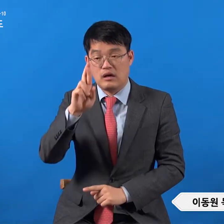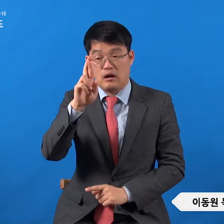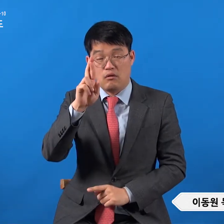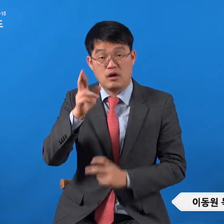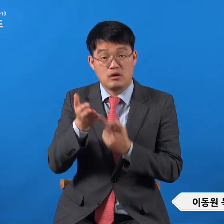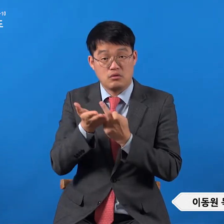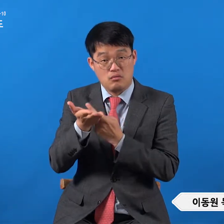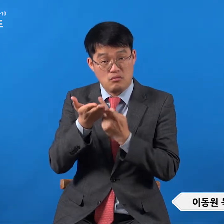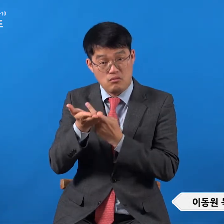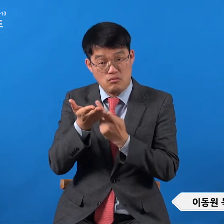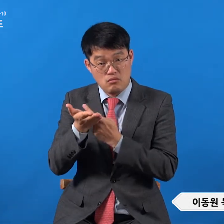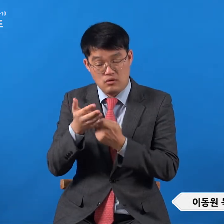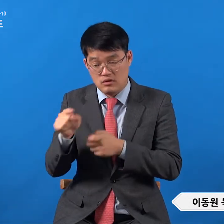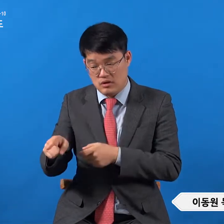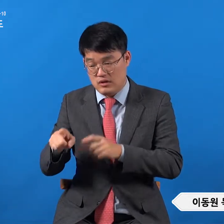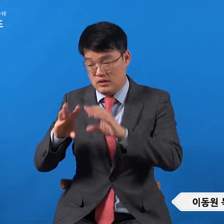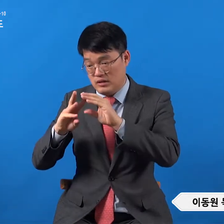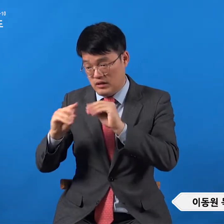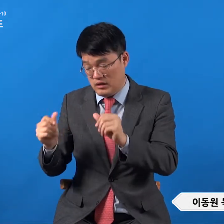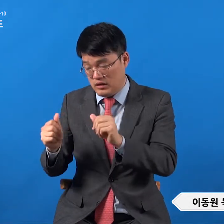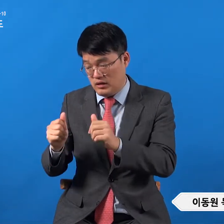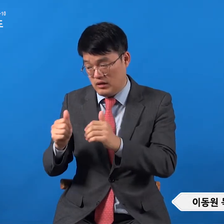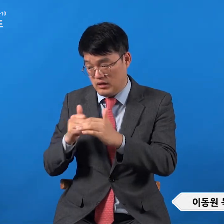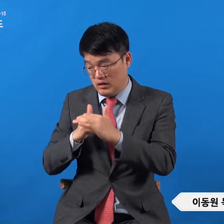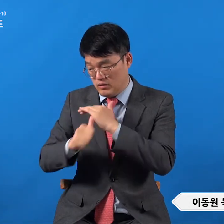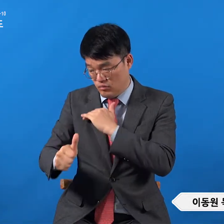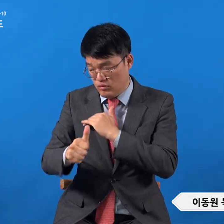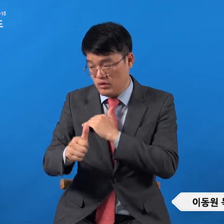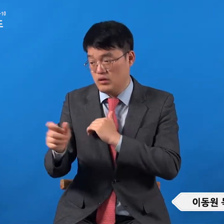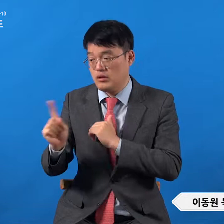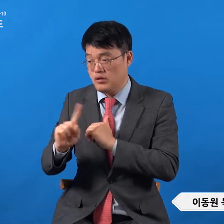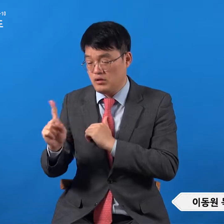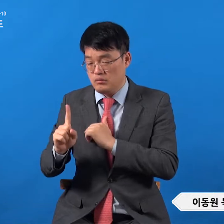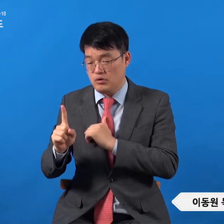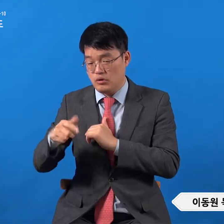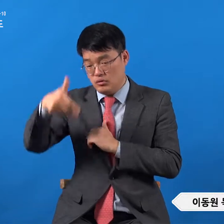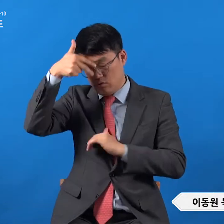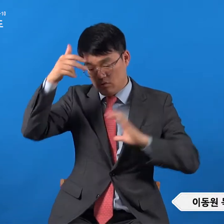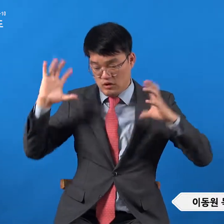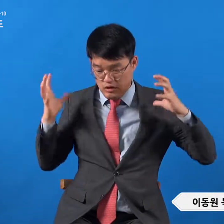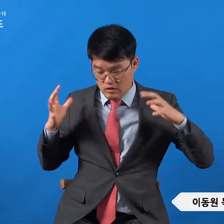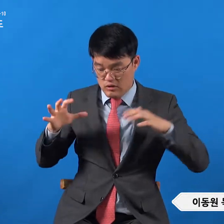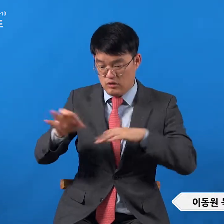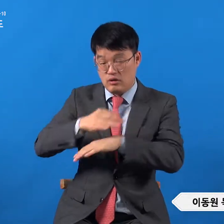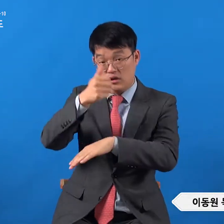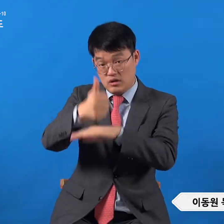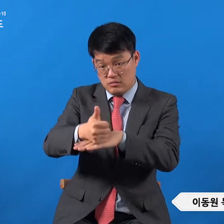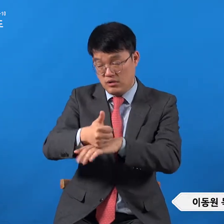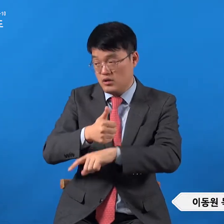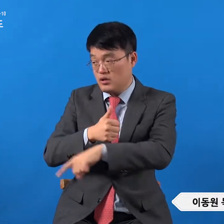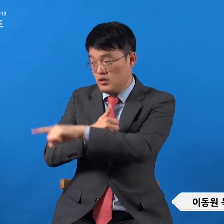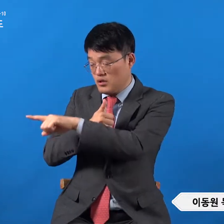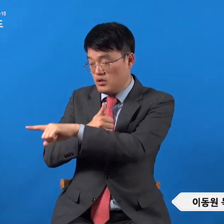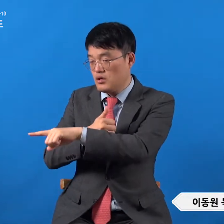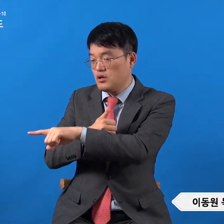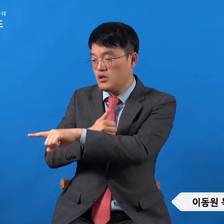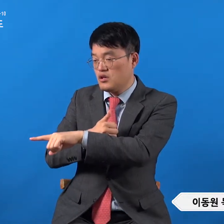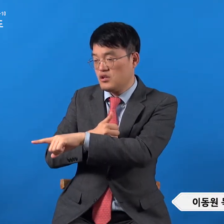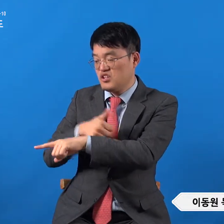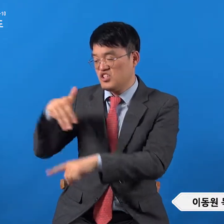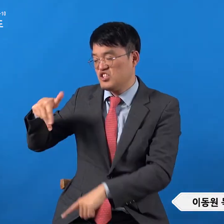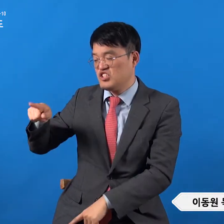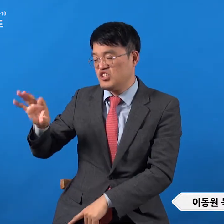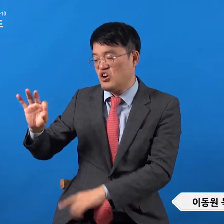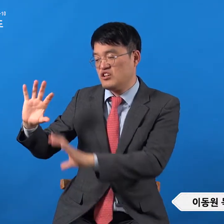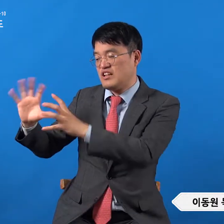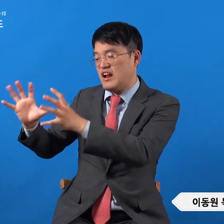이 땅을 대표하는 조선의 임금님이 청나라 장군 앞에